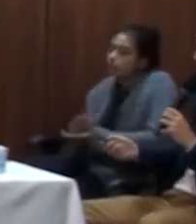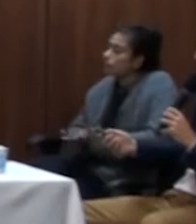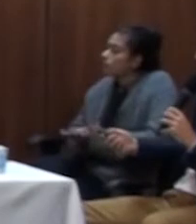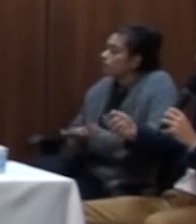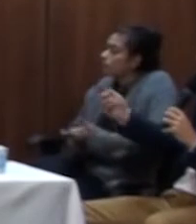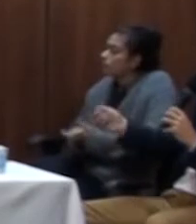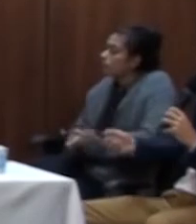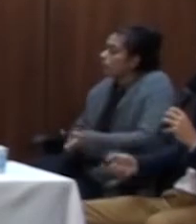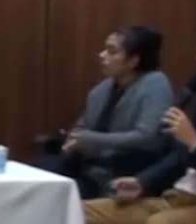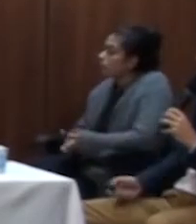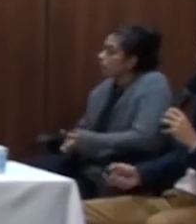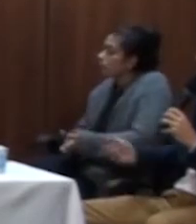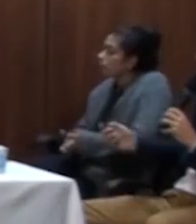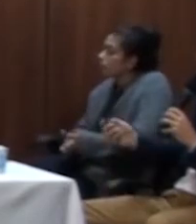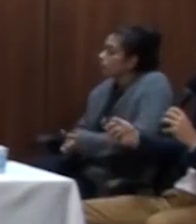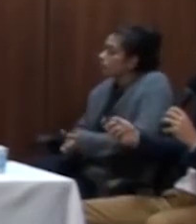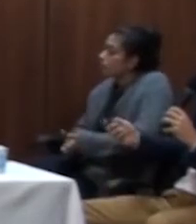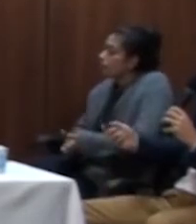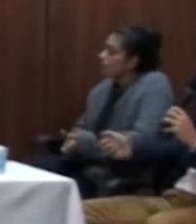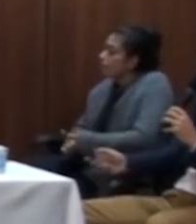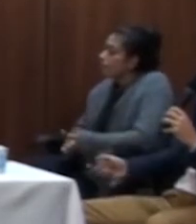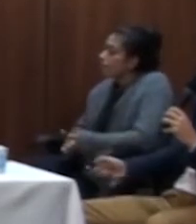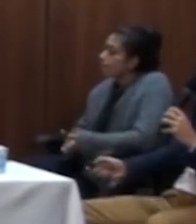no âmbito dessas questões do processo transexualizador.